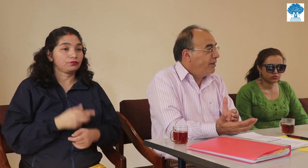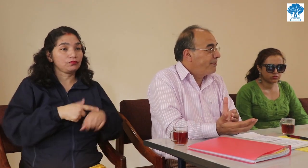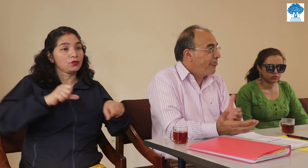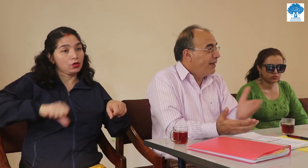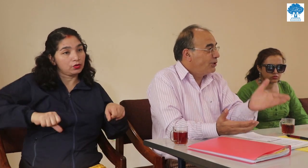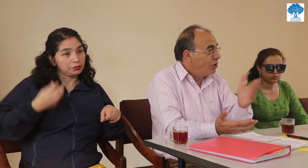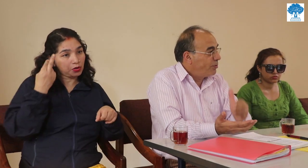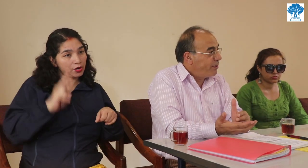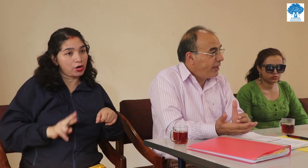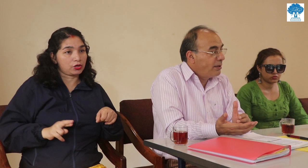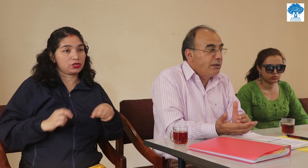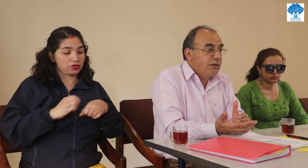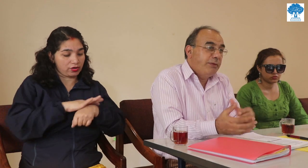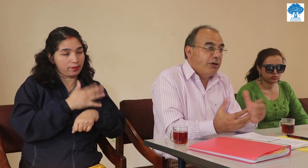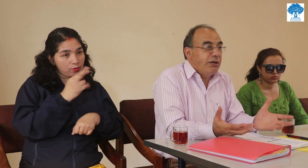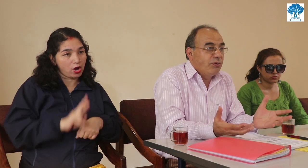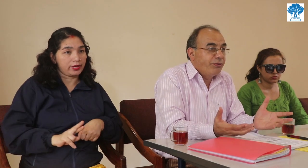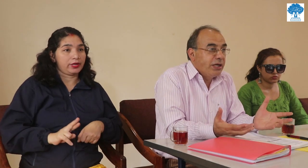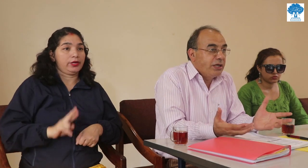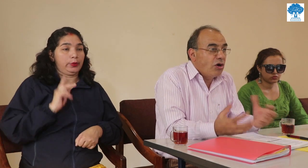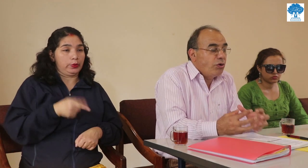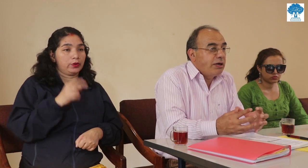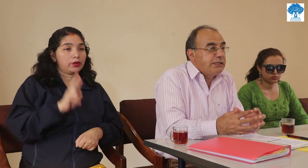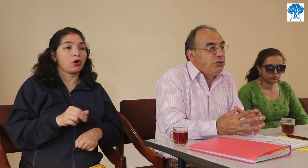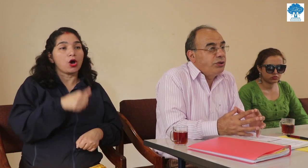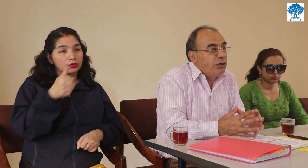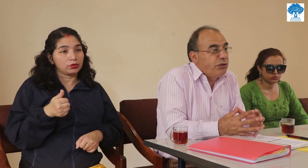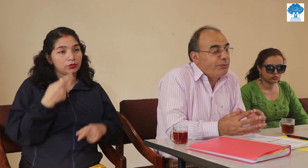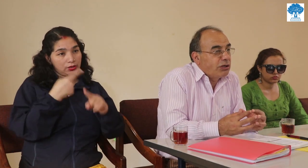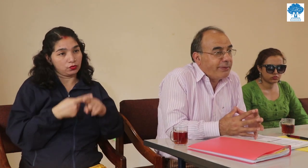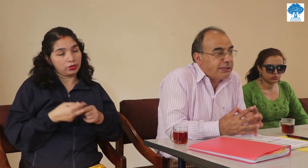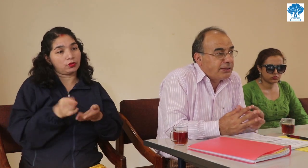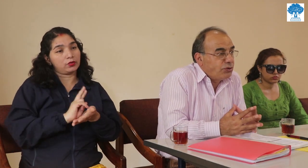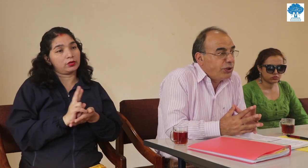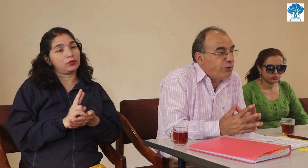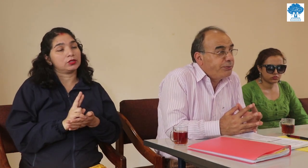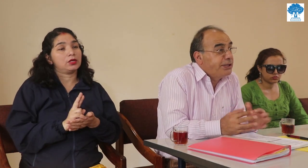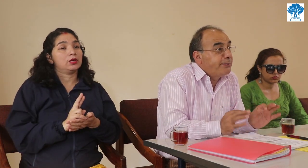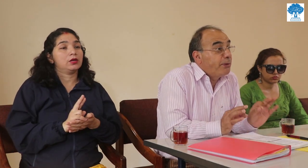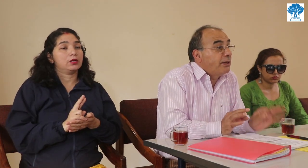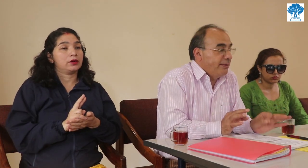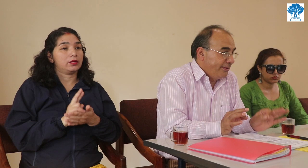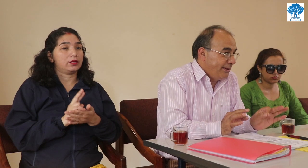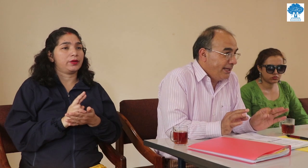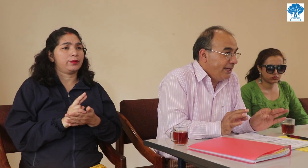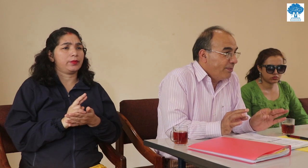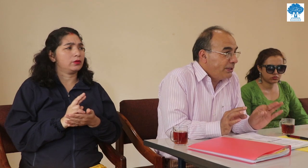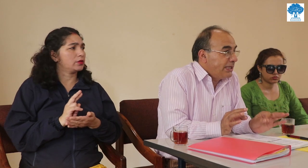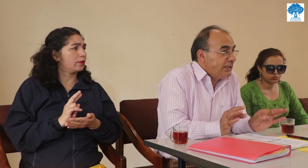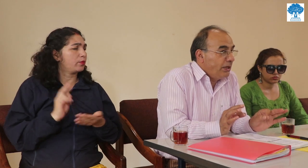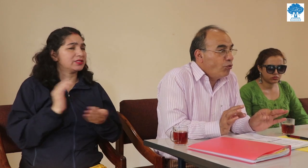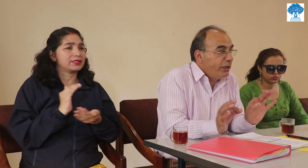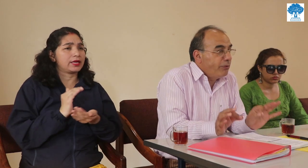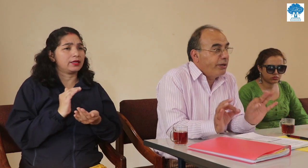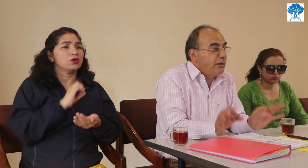धेरै बगेर सङ्क्रमण भएर नै मर्ने हो. र अर्को एउटा चाहिँ जोडिएको रिप्रोडक्टिभ हेल्थसँग जोडिएको प्रिटर्म बर्थ,